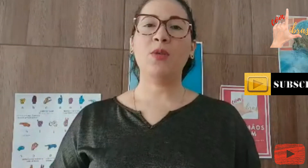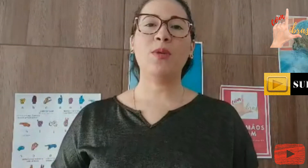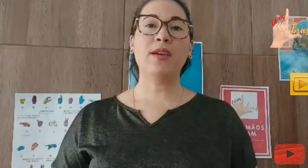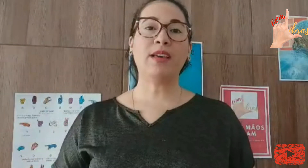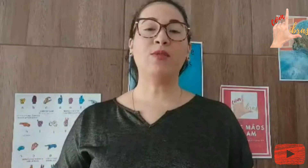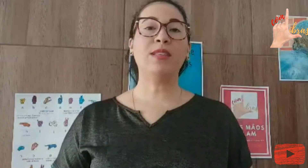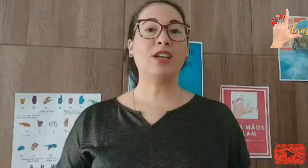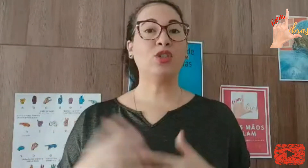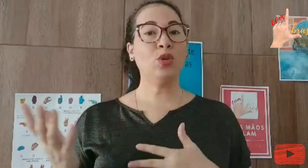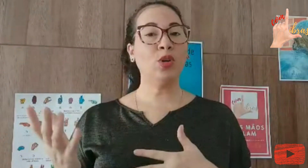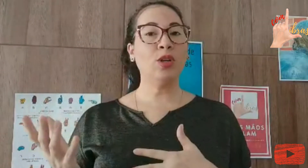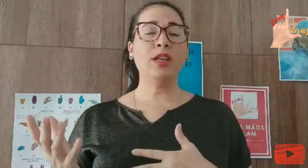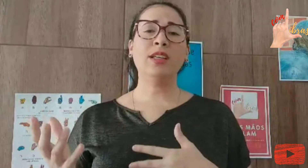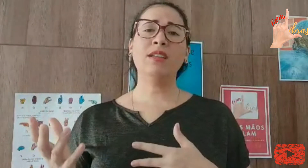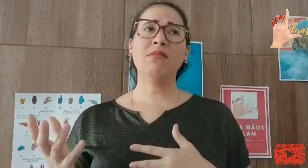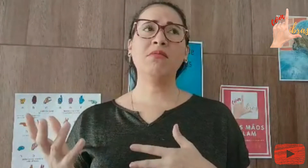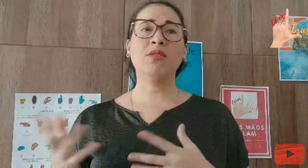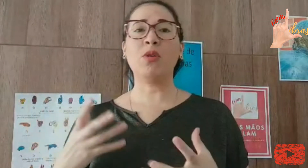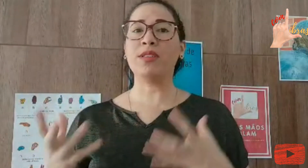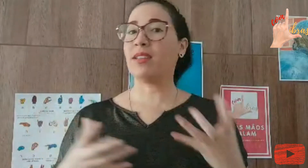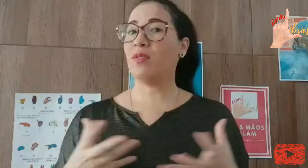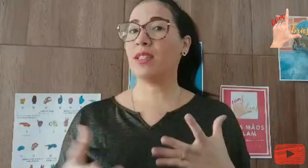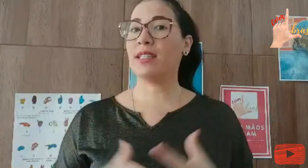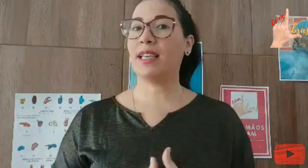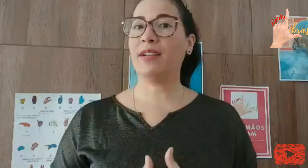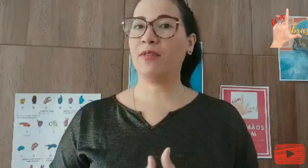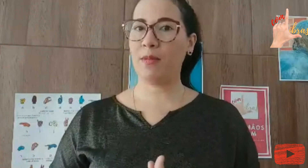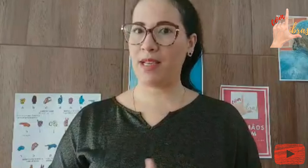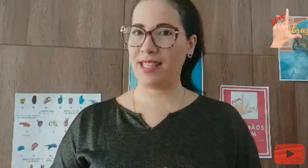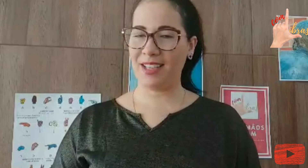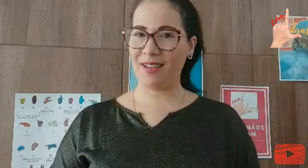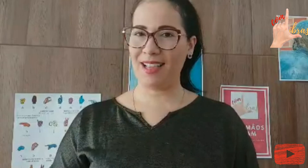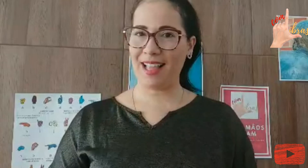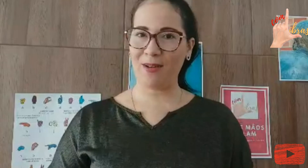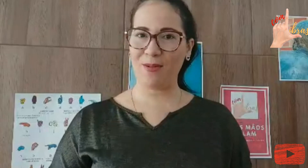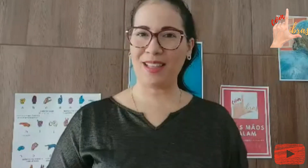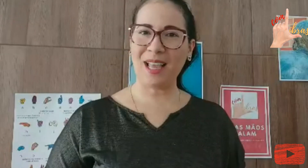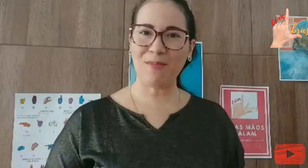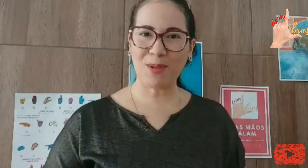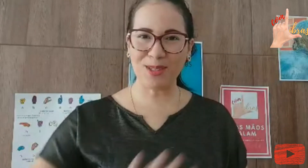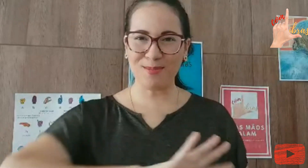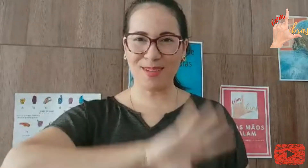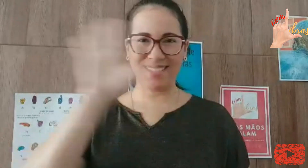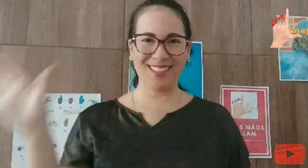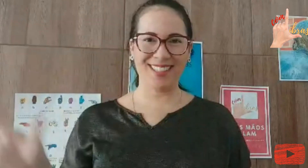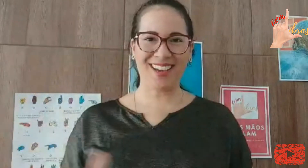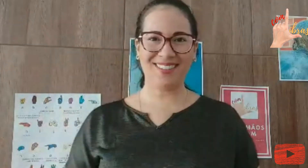que é que você achou e coisas que vocês queiram ver mais aqui no canal. Até a próxima. Tchau!